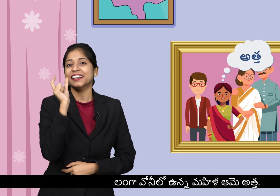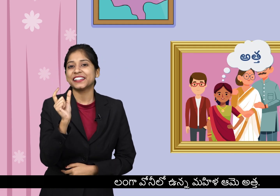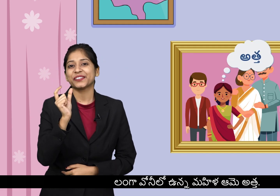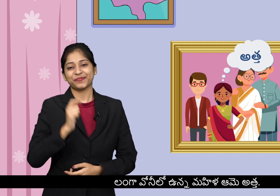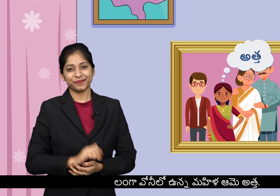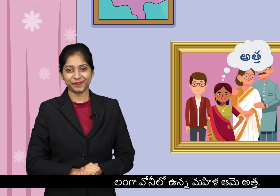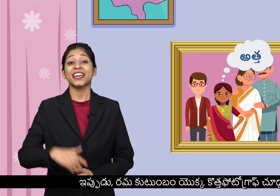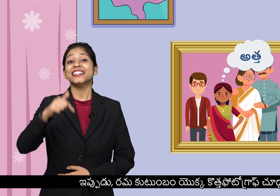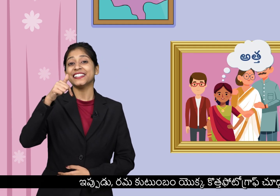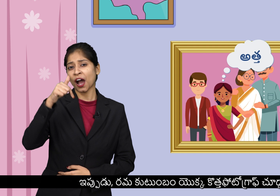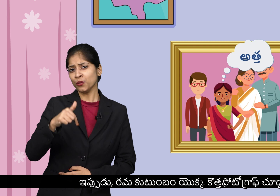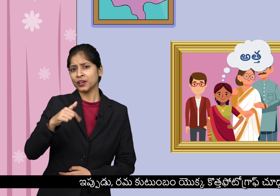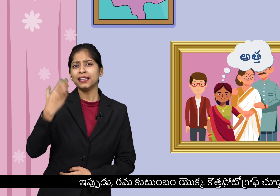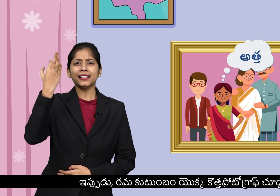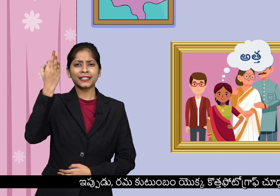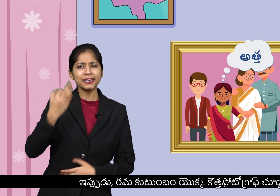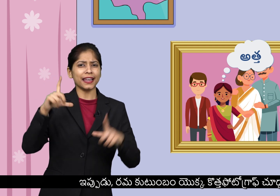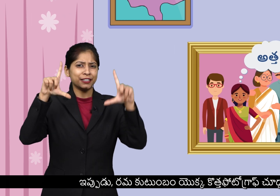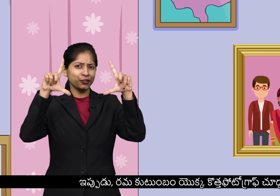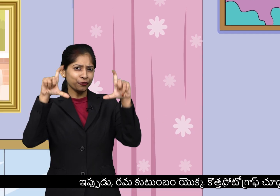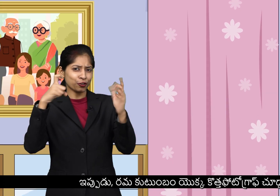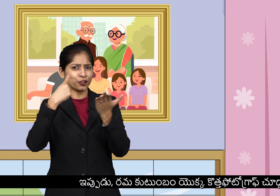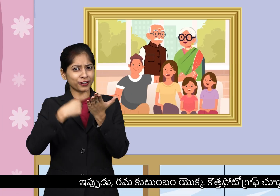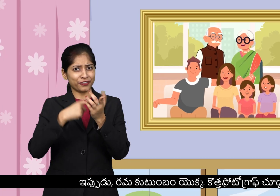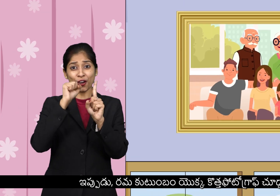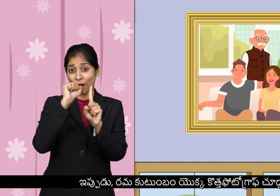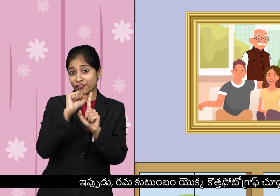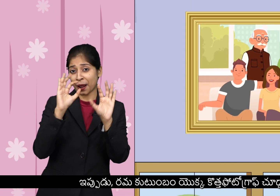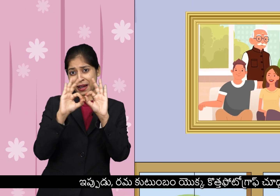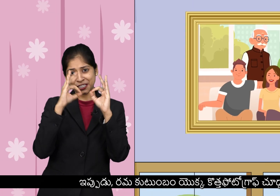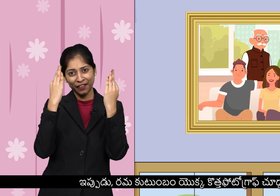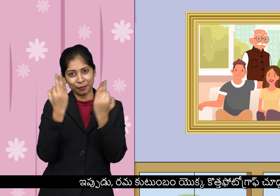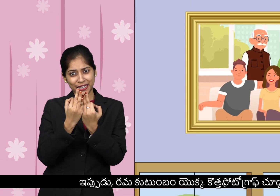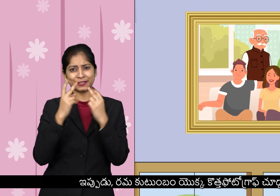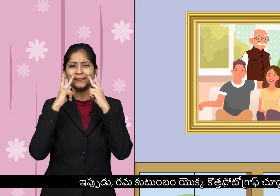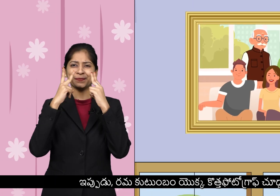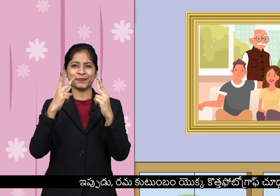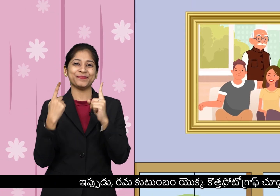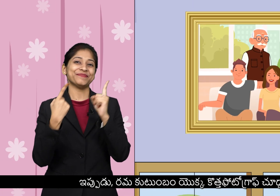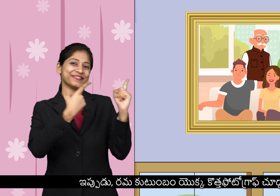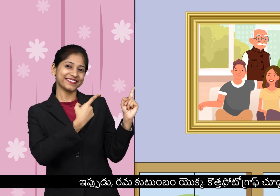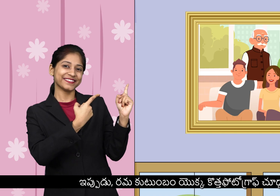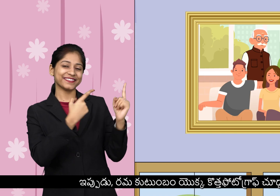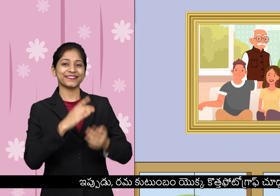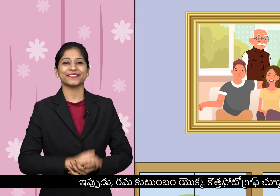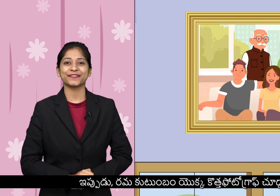ఆమె అత్త. ఇప్పుడు రమా కుటుంబం యొక్క కొత్త ఫోటోగ్రాఫ్ చూద్దాం.